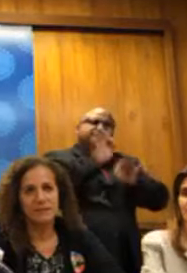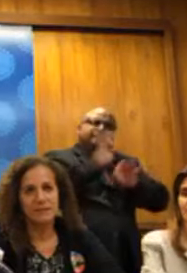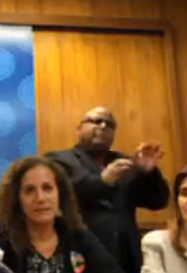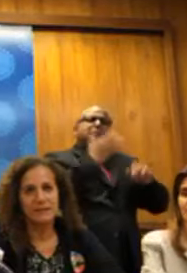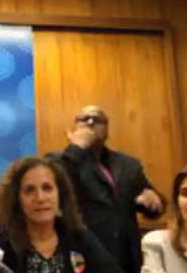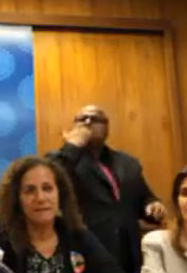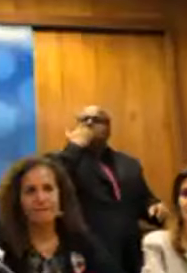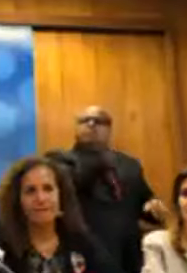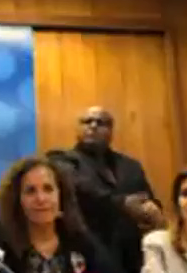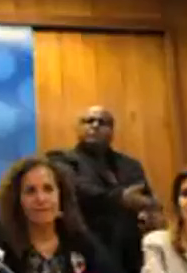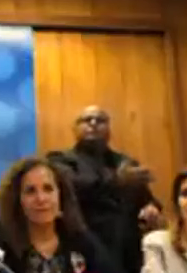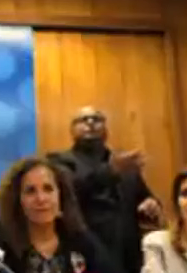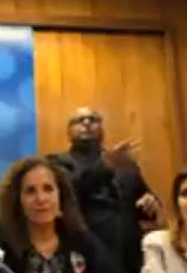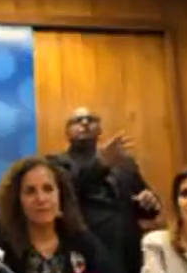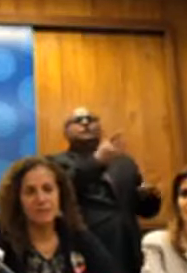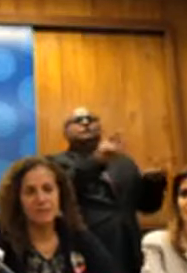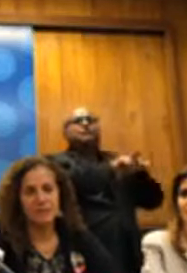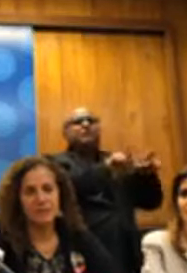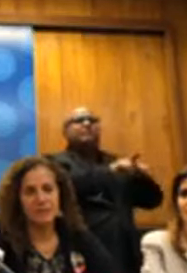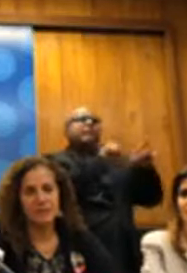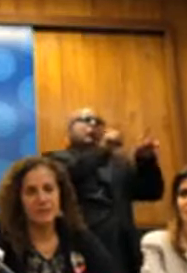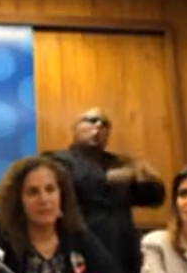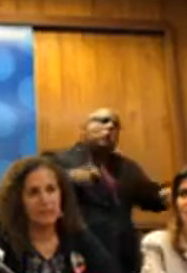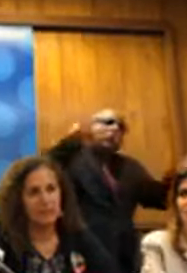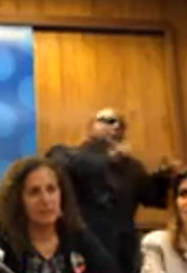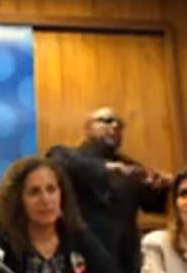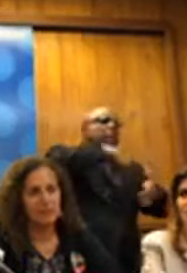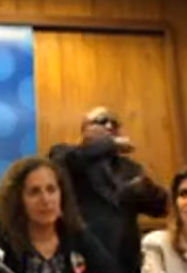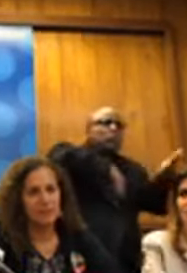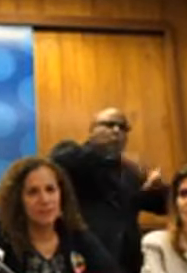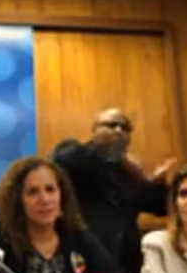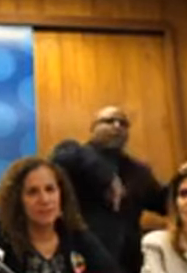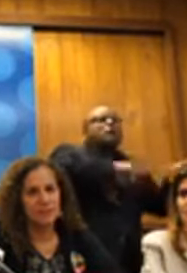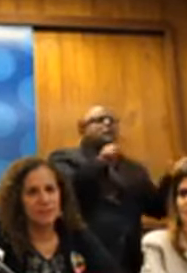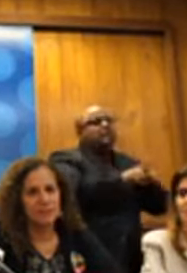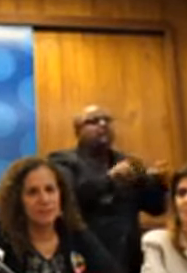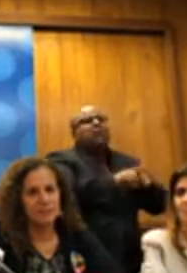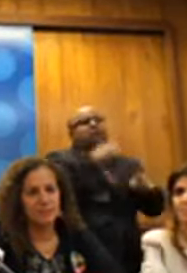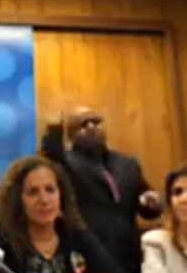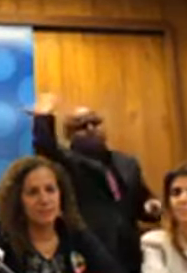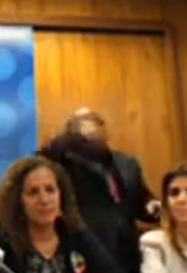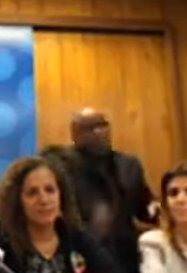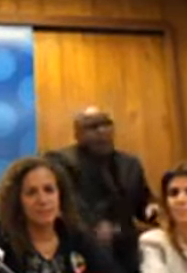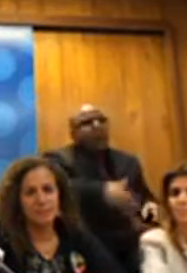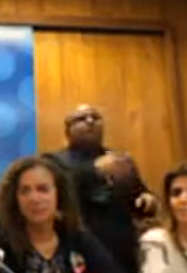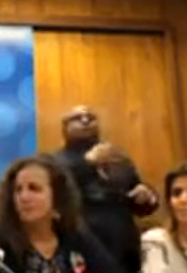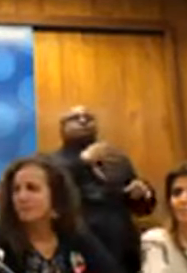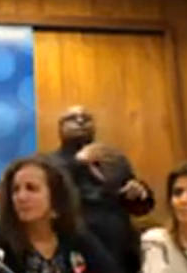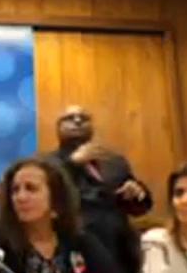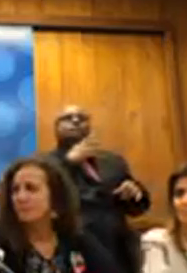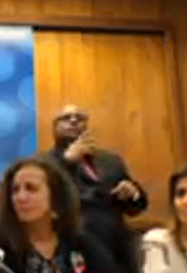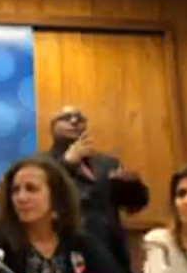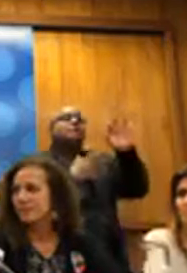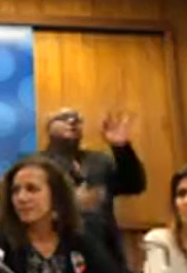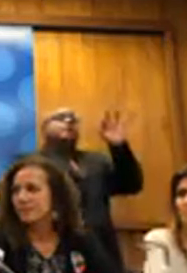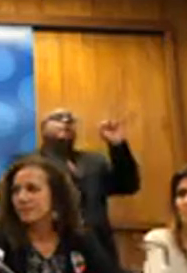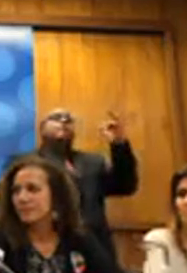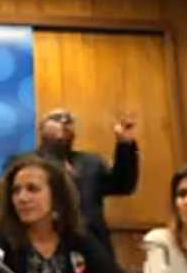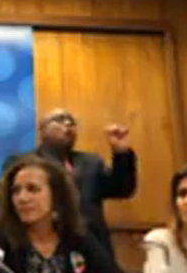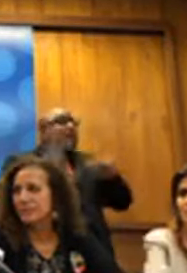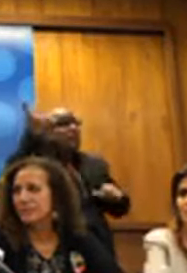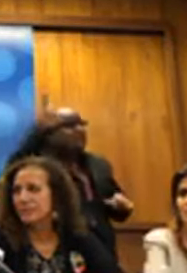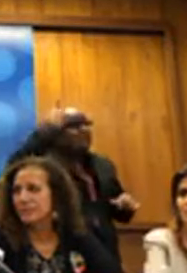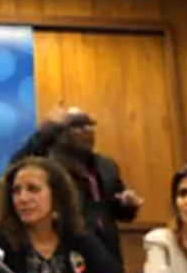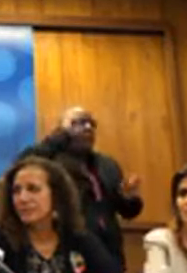vários pedidos, inclusive de busca e apreensão de computadores, documentos comprobatórios das acusações que a Folha de São Paulo